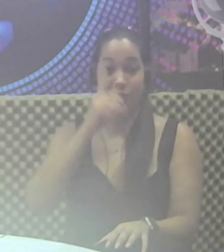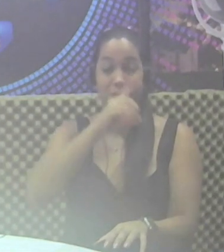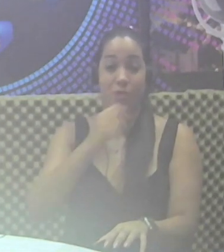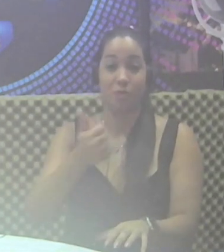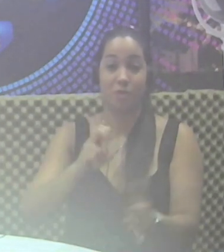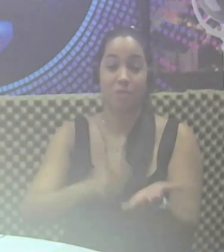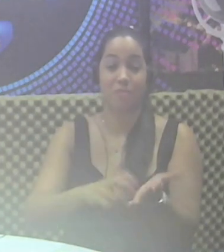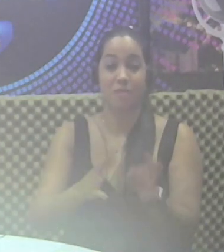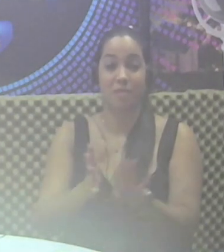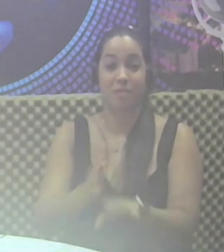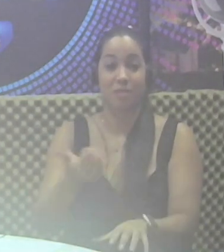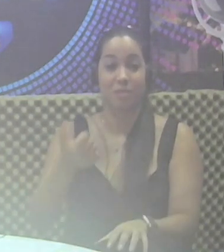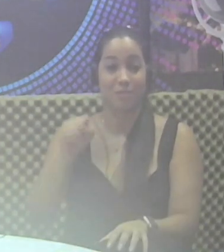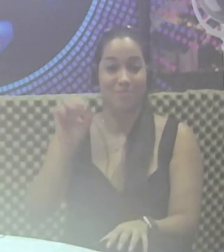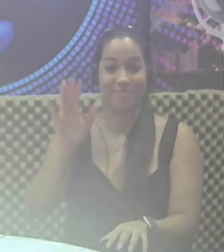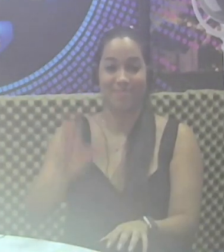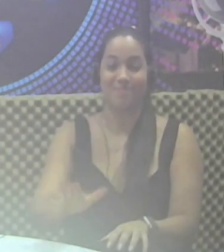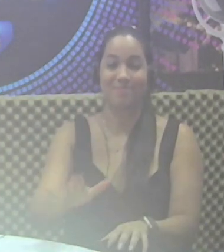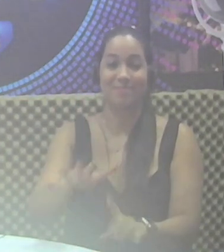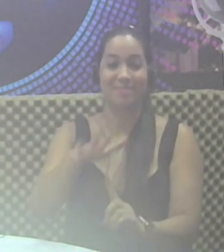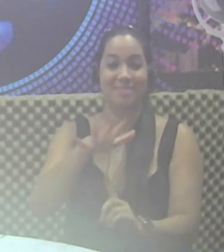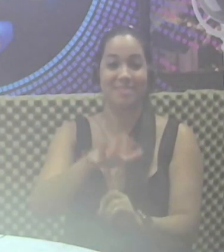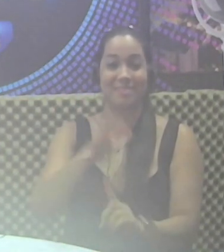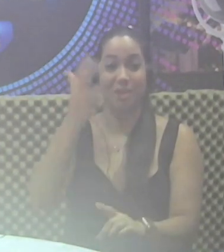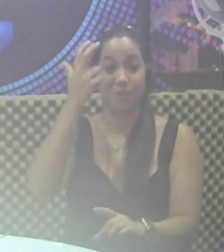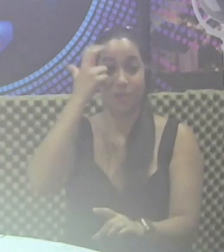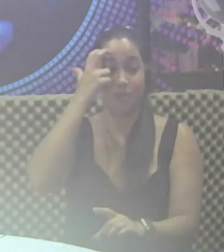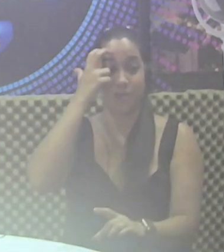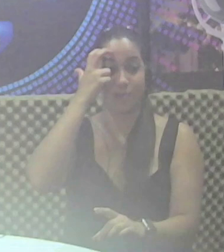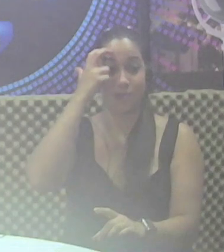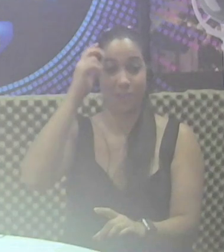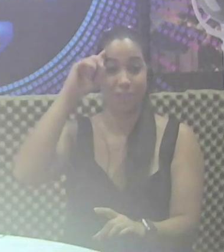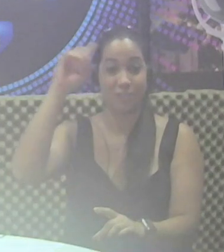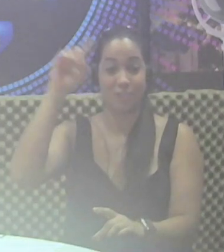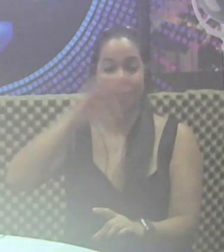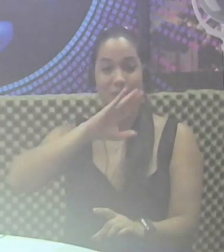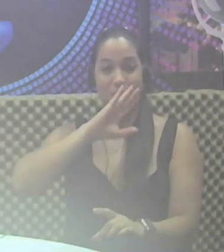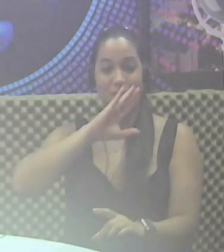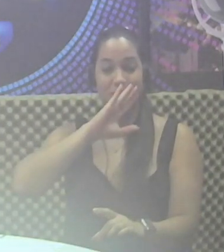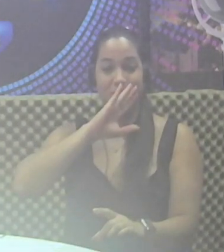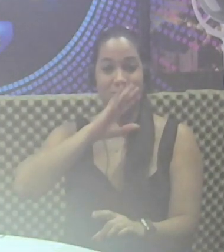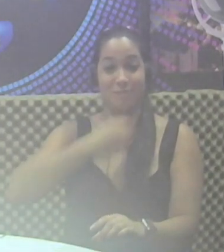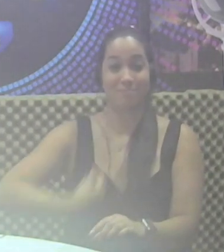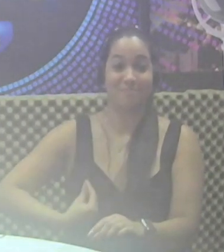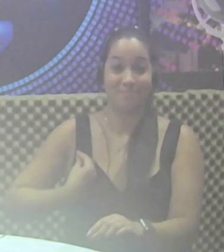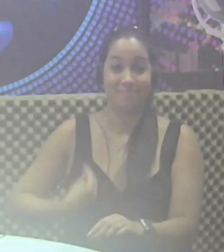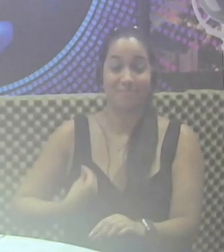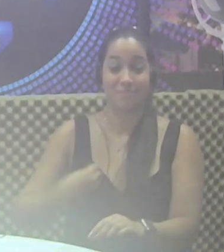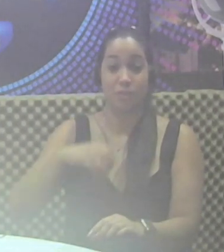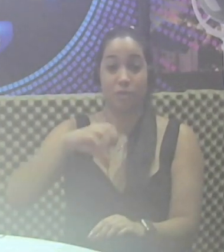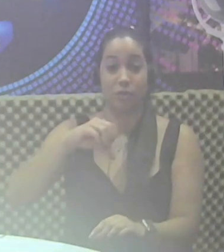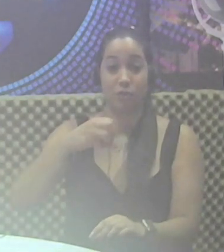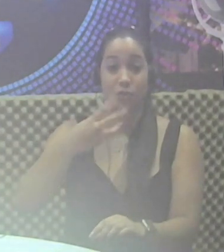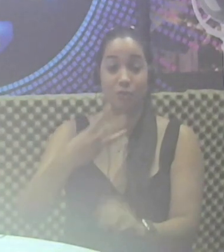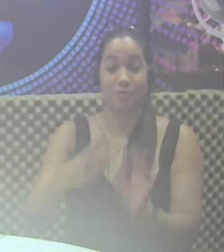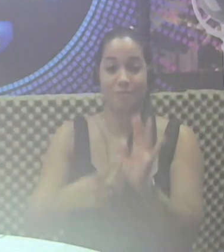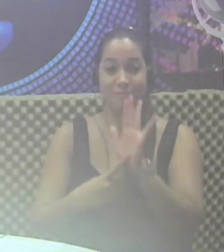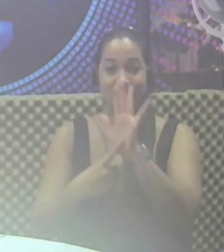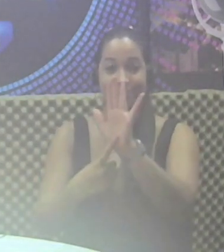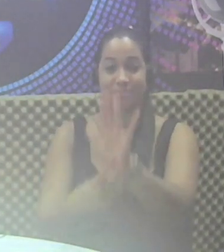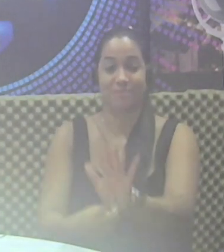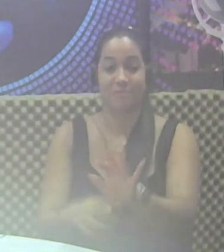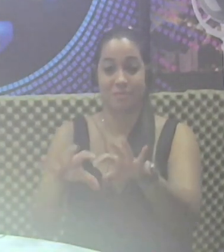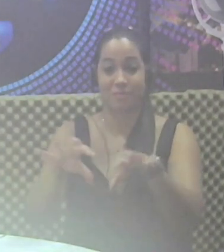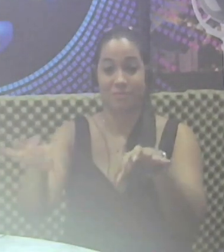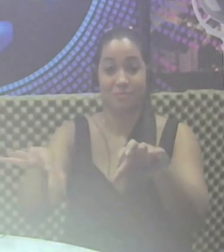as 6 da tarde. A Feira de Cultura de Dia das Mães terá a participação de 93 expositores divididos